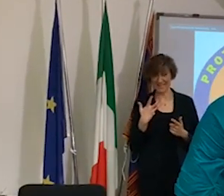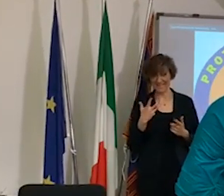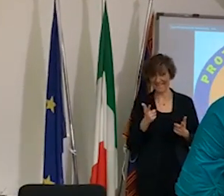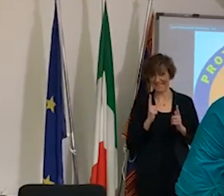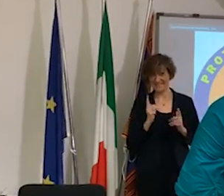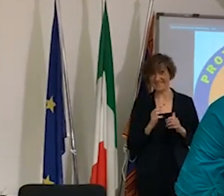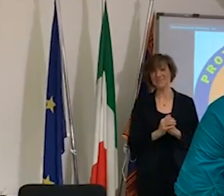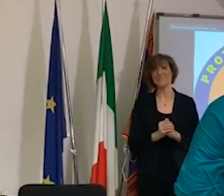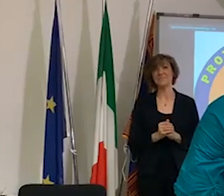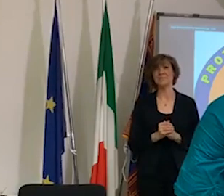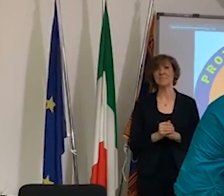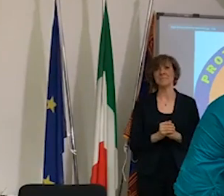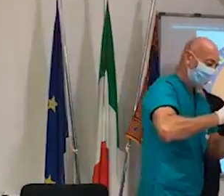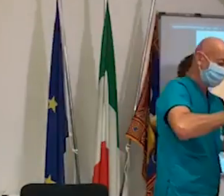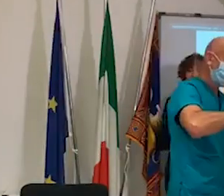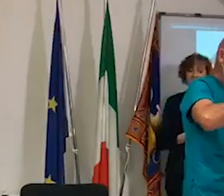fastidio ma non fa male.